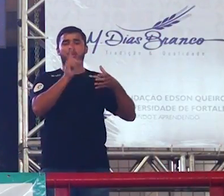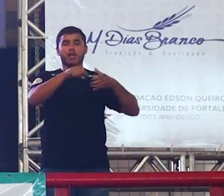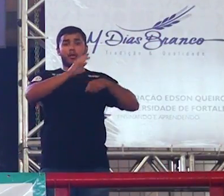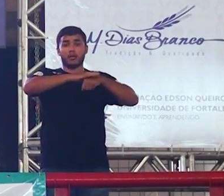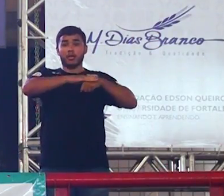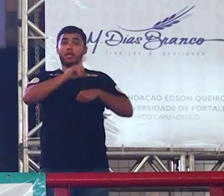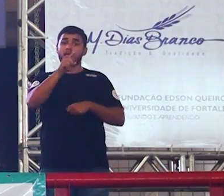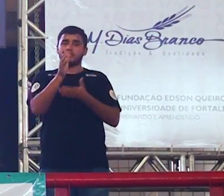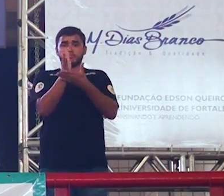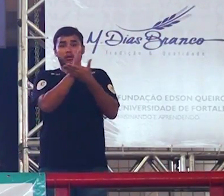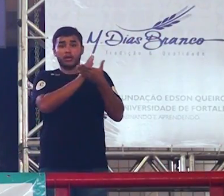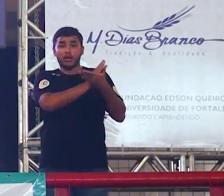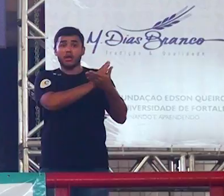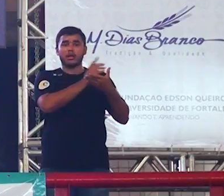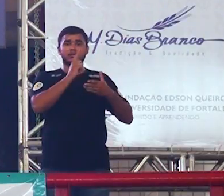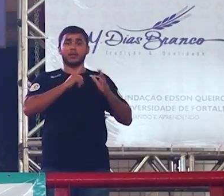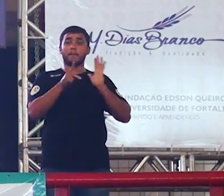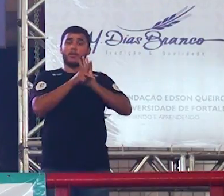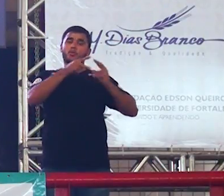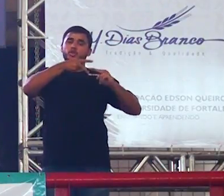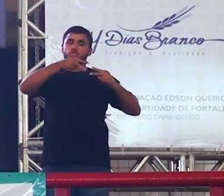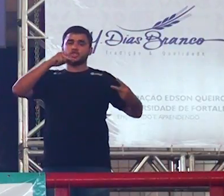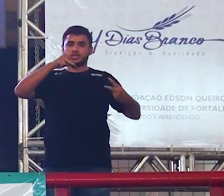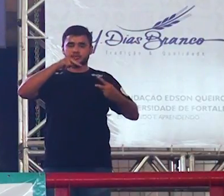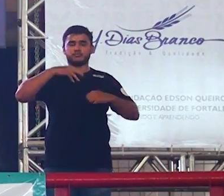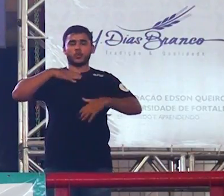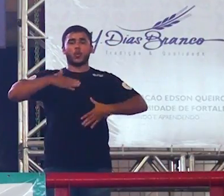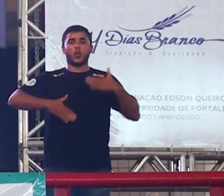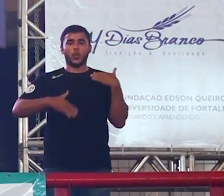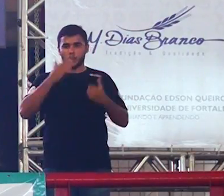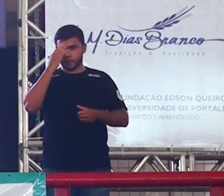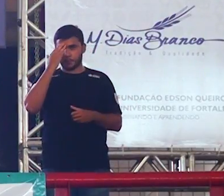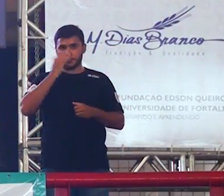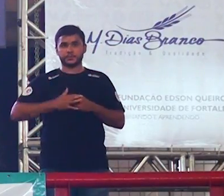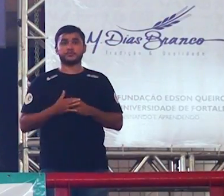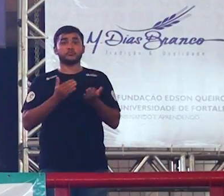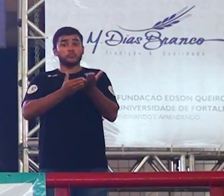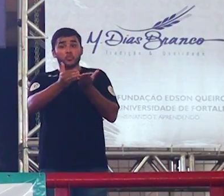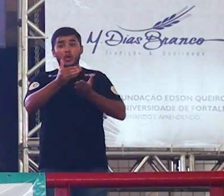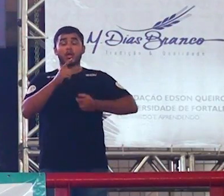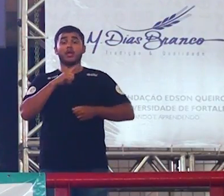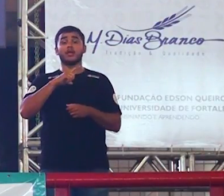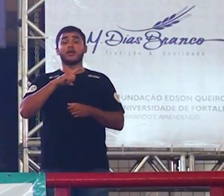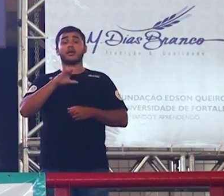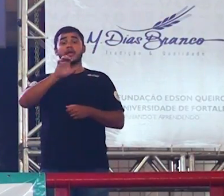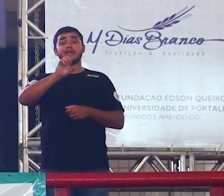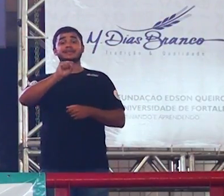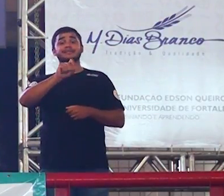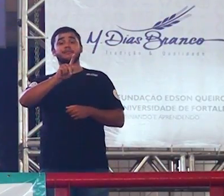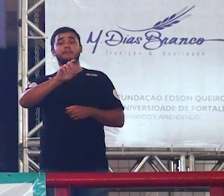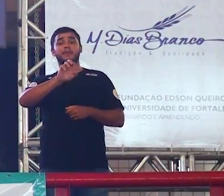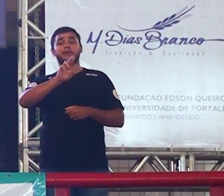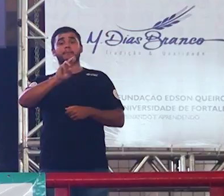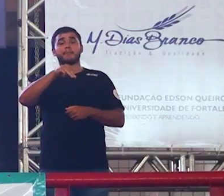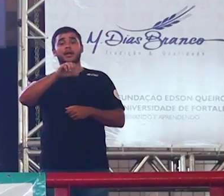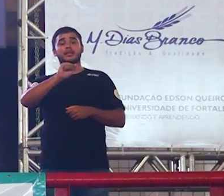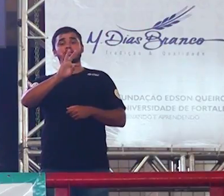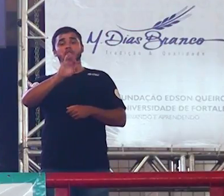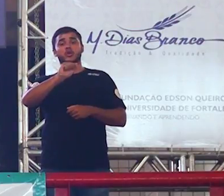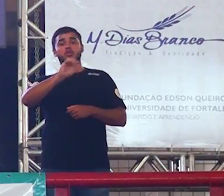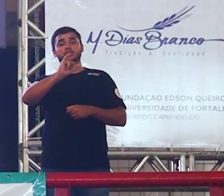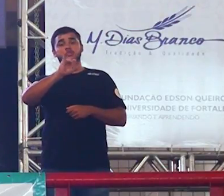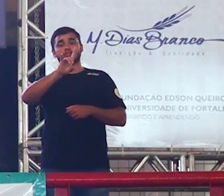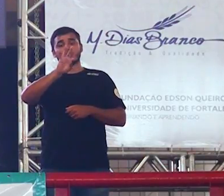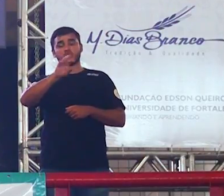à metade em termos de carga genética, formando assim quem? O espermatócito 2.